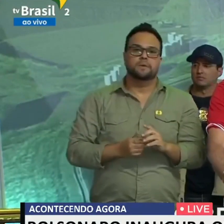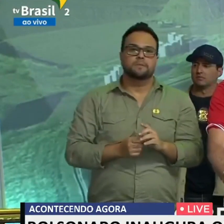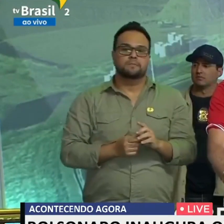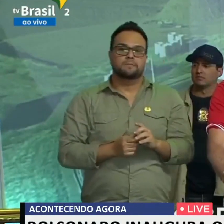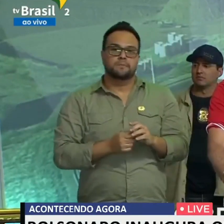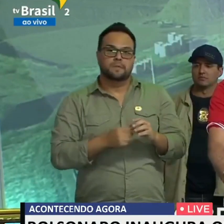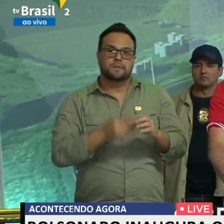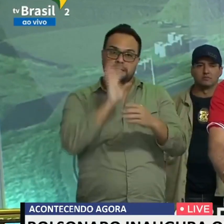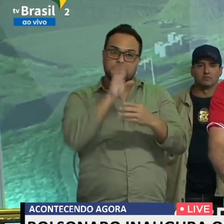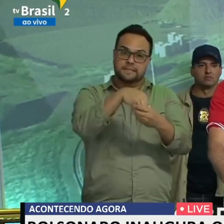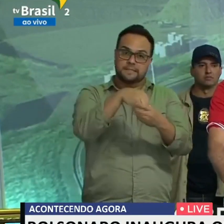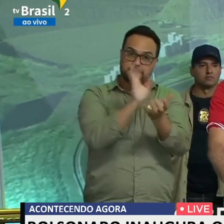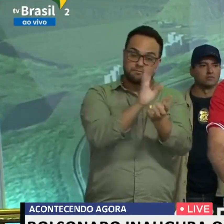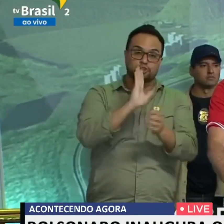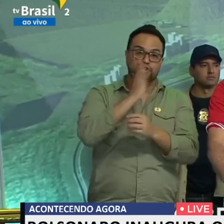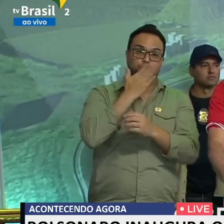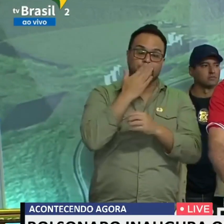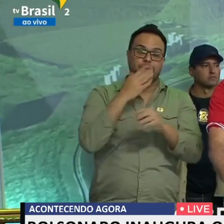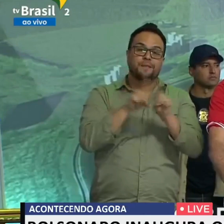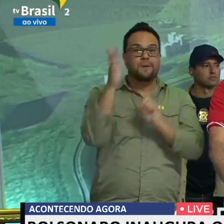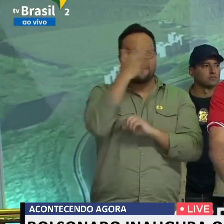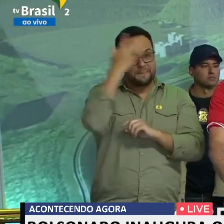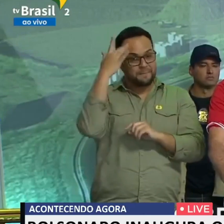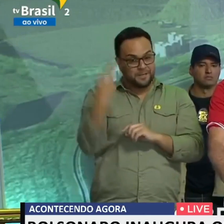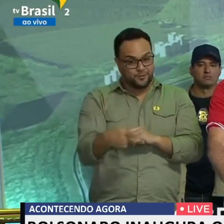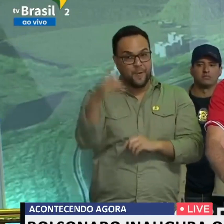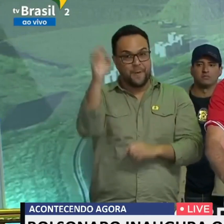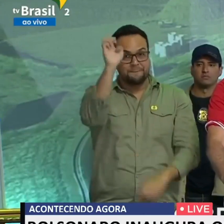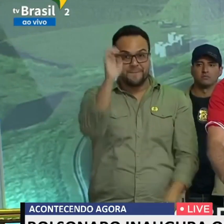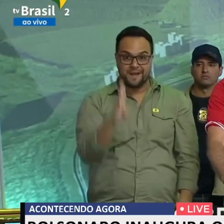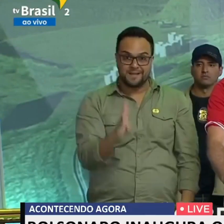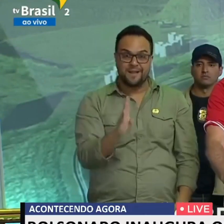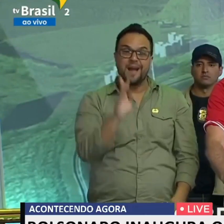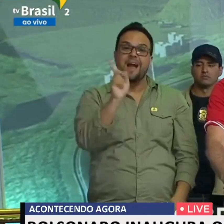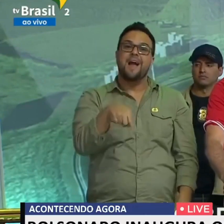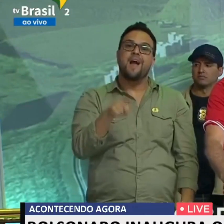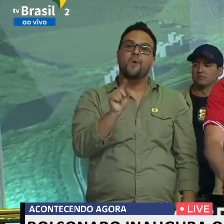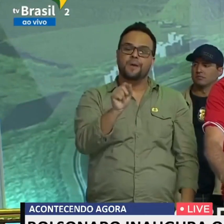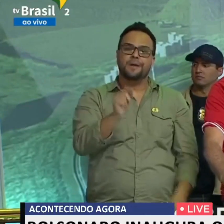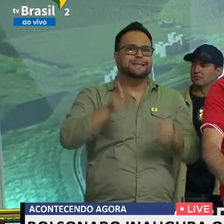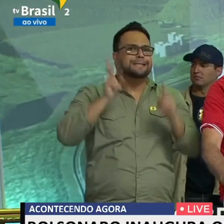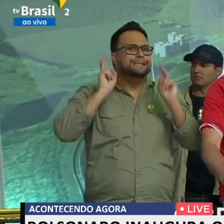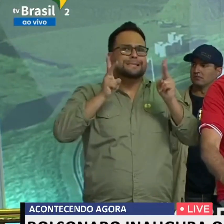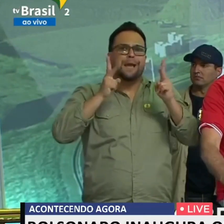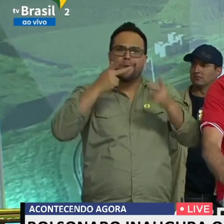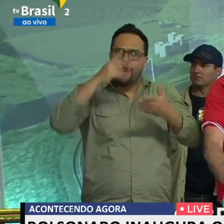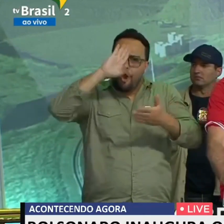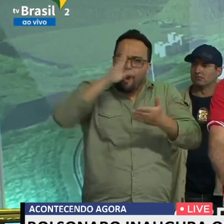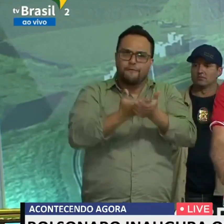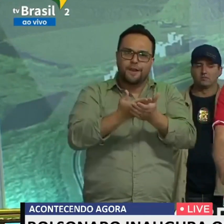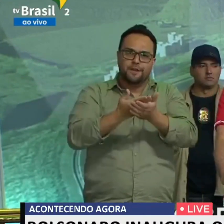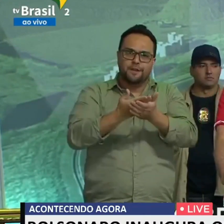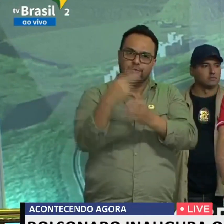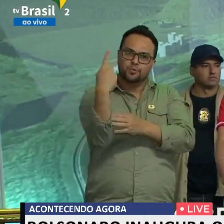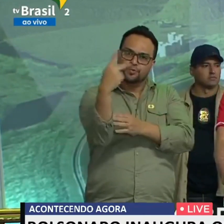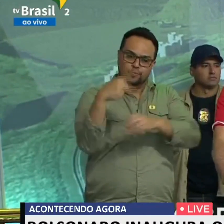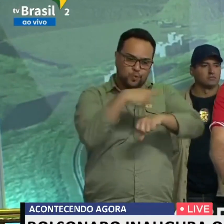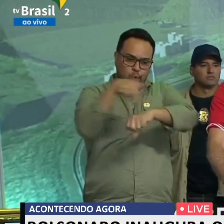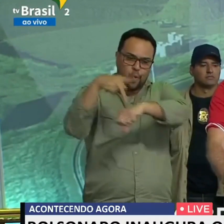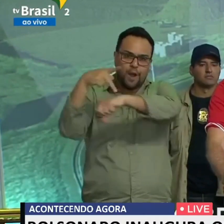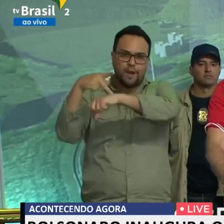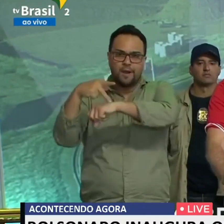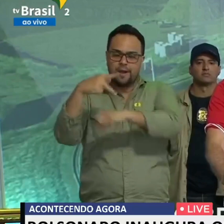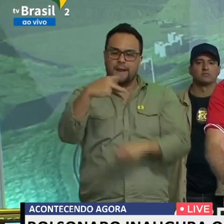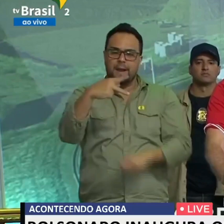rebaixamento. E brasileiro é aquele que está sempre confiando na sua pátria. Porque